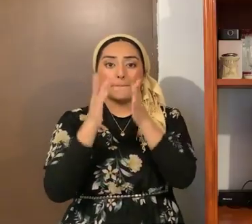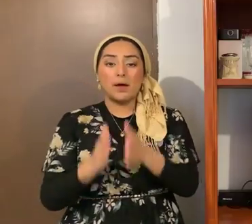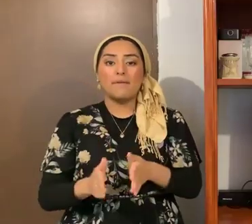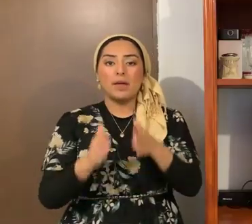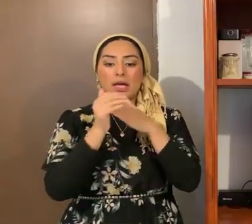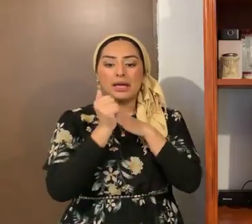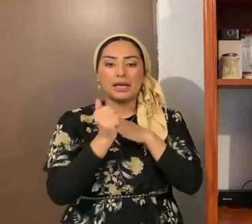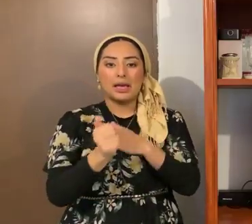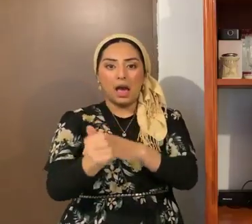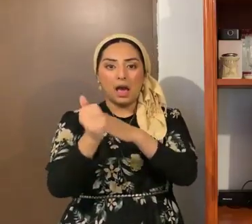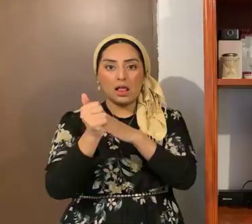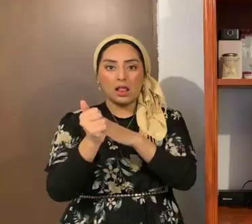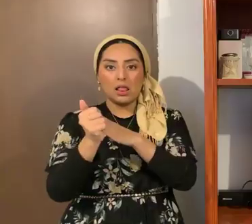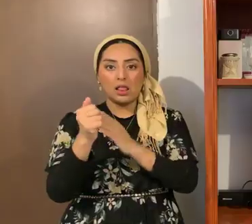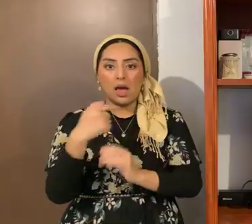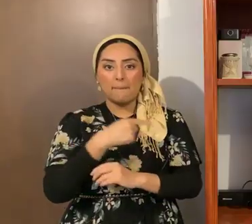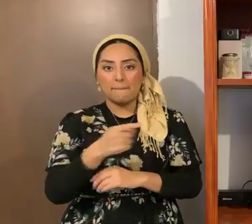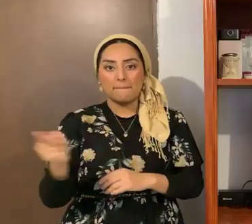los guiara.